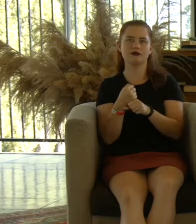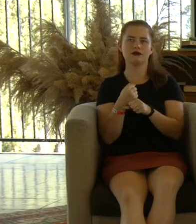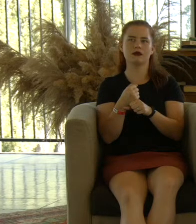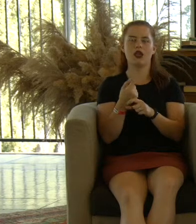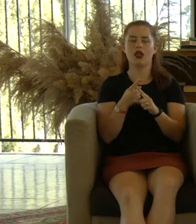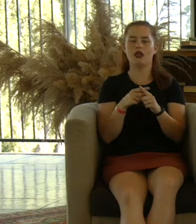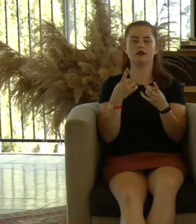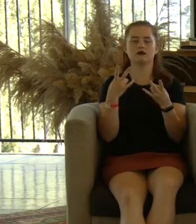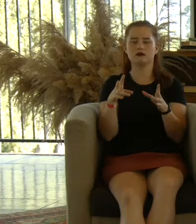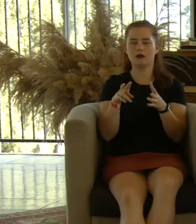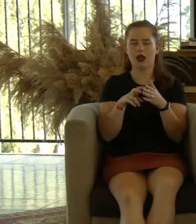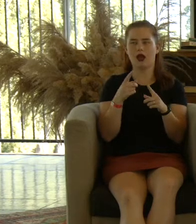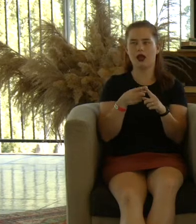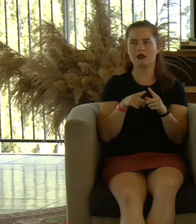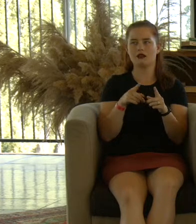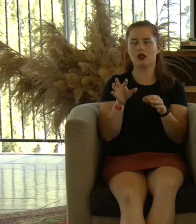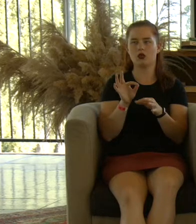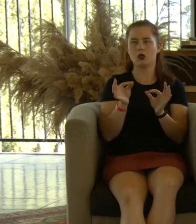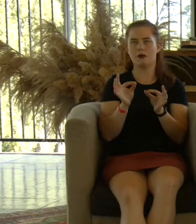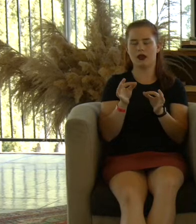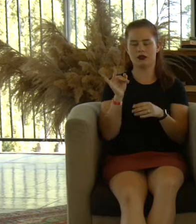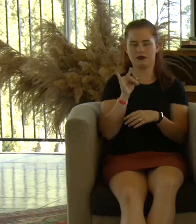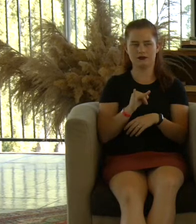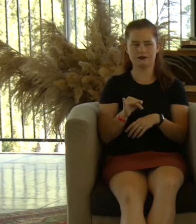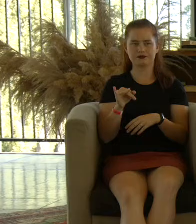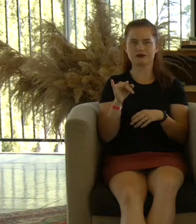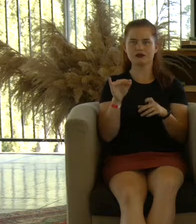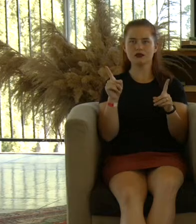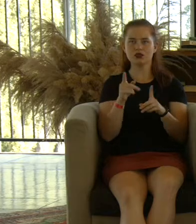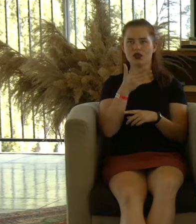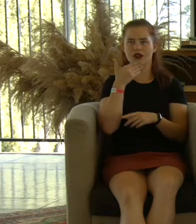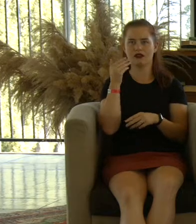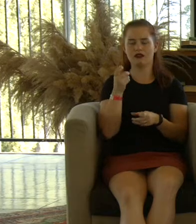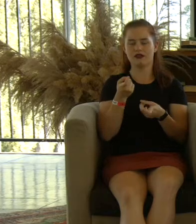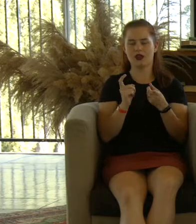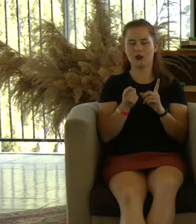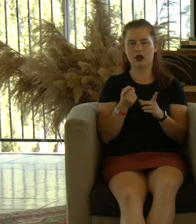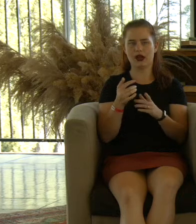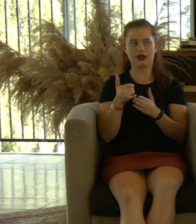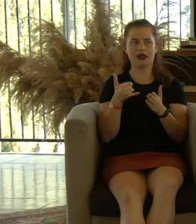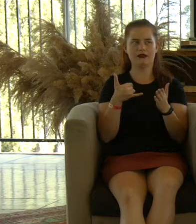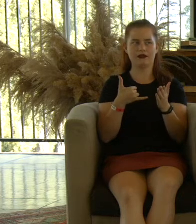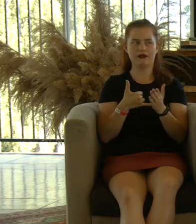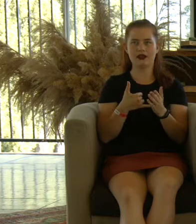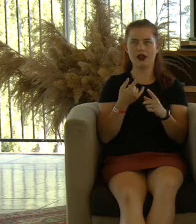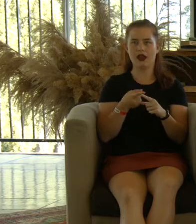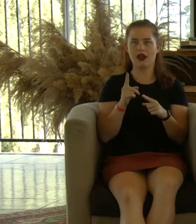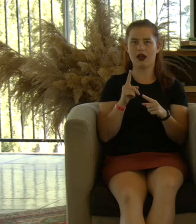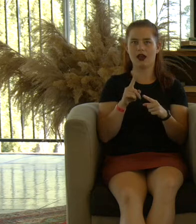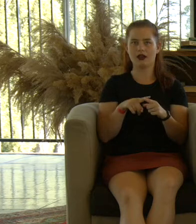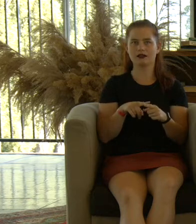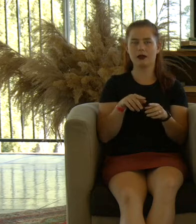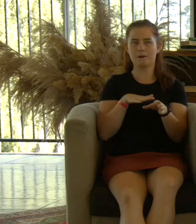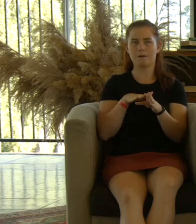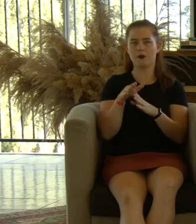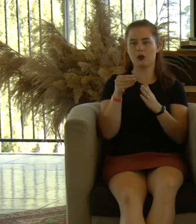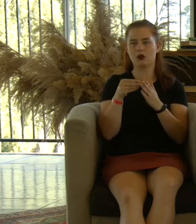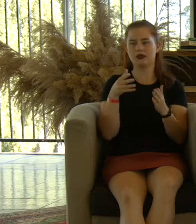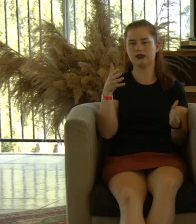нужно бояться, это абсолютно нормальная история. Чего нету в натуральном вине, это